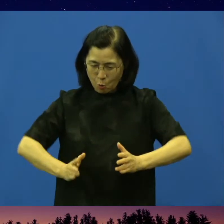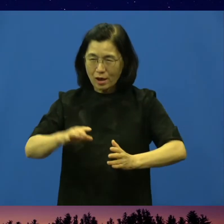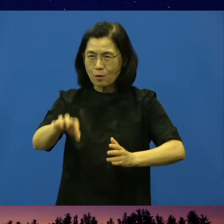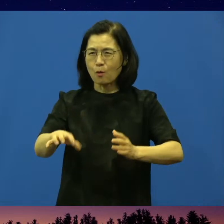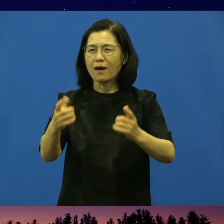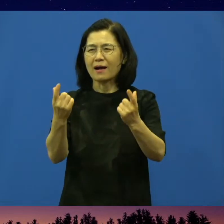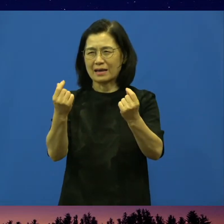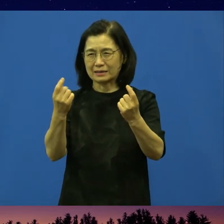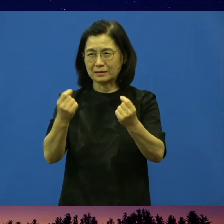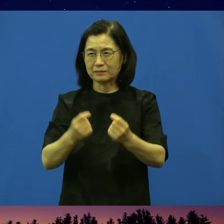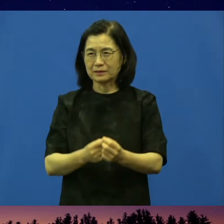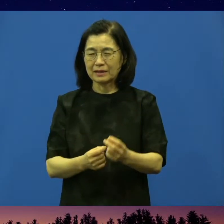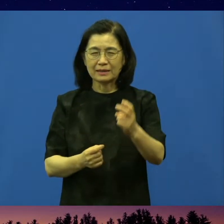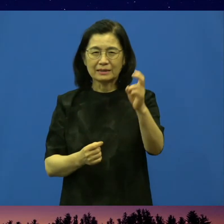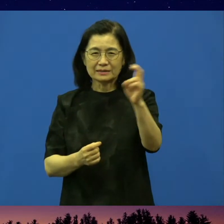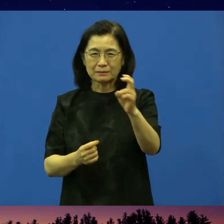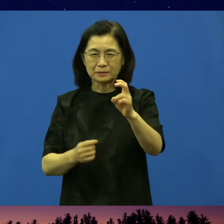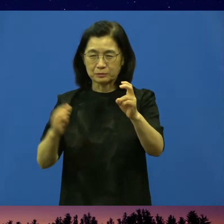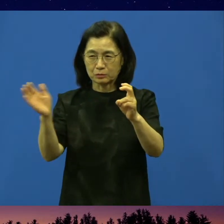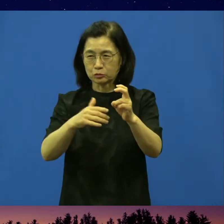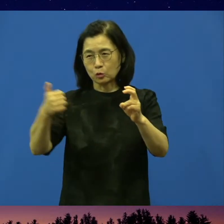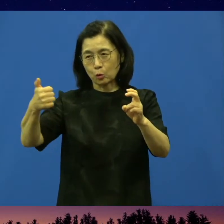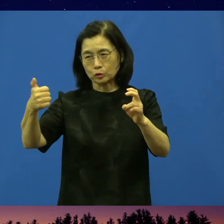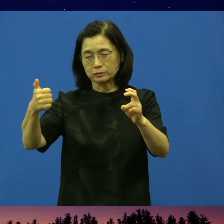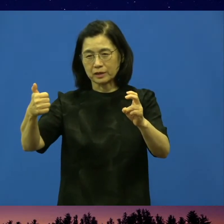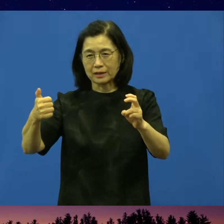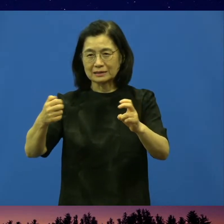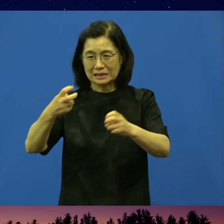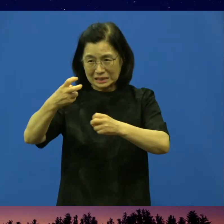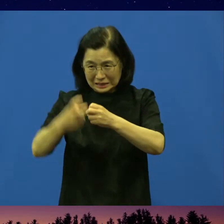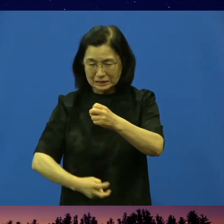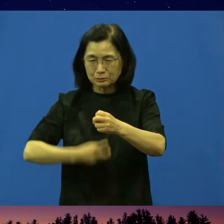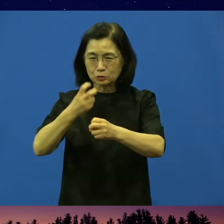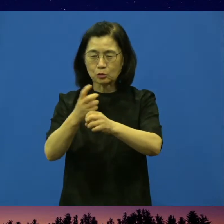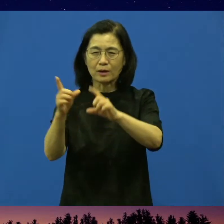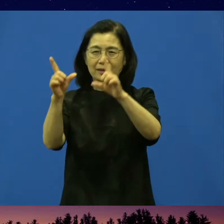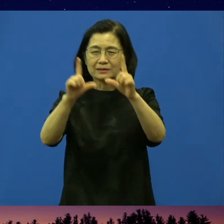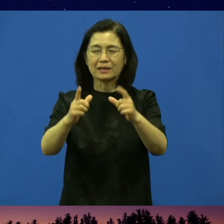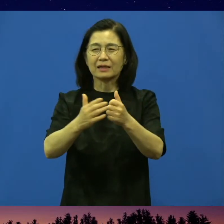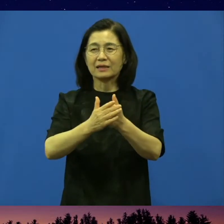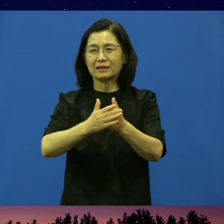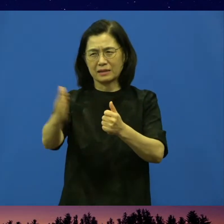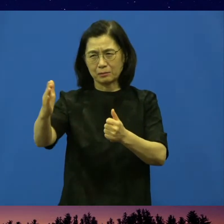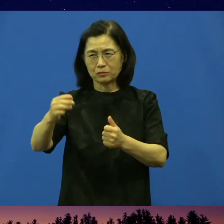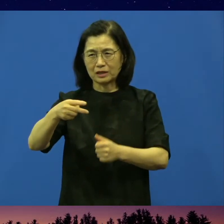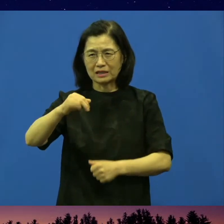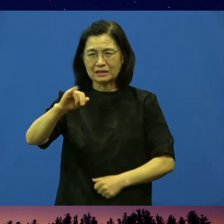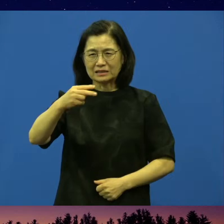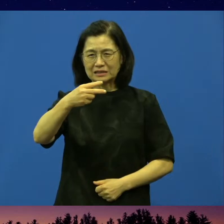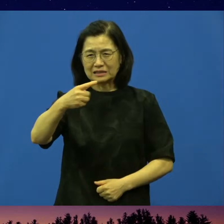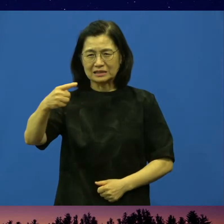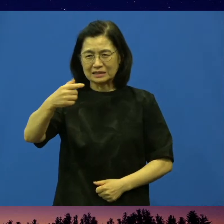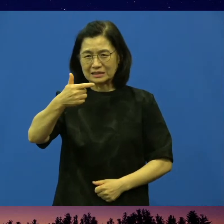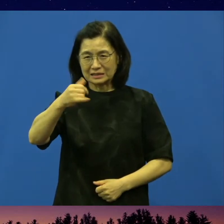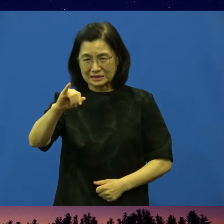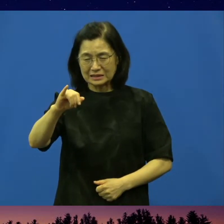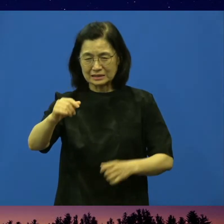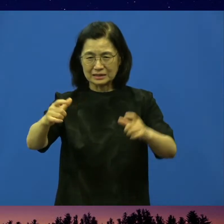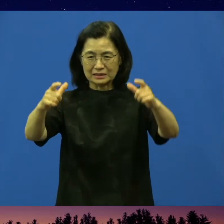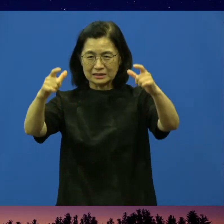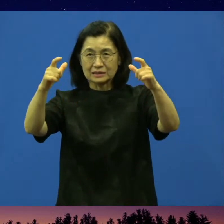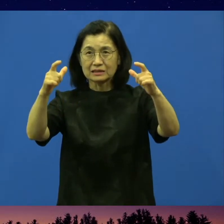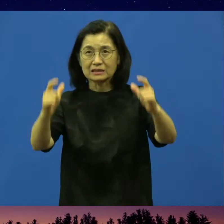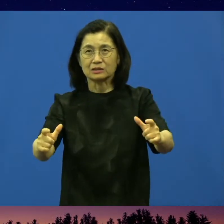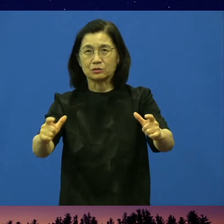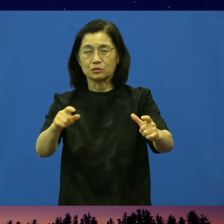50대 중반까지 20년 동안 호주에 있으니까 호주는 뭐 시드니는 훤해요. 제가 운전도 막 하고 지도 없이 다녀요.